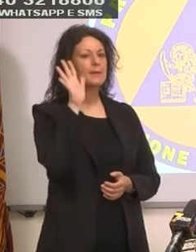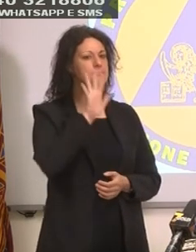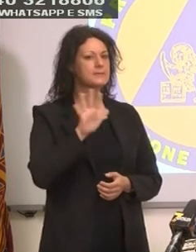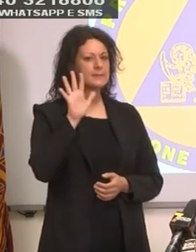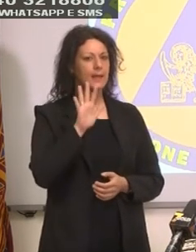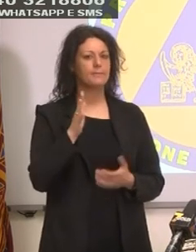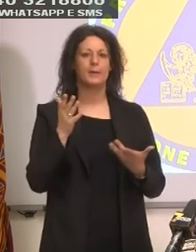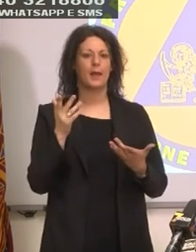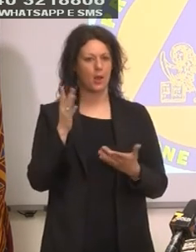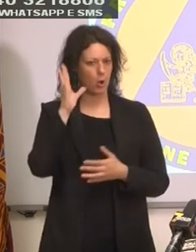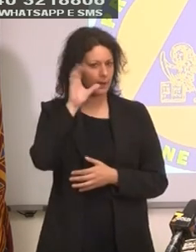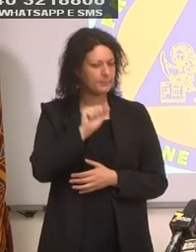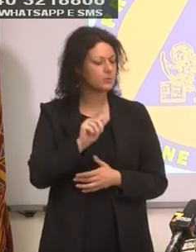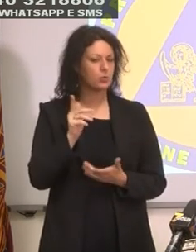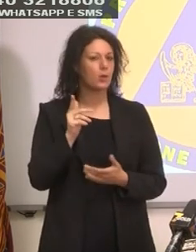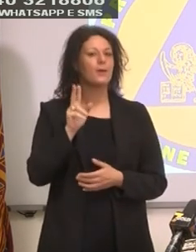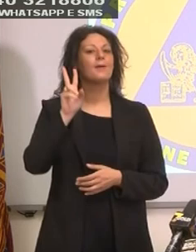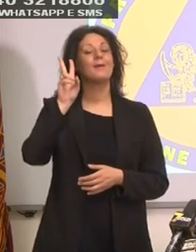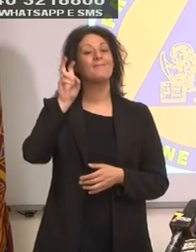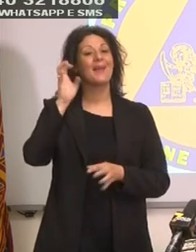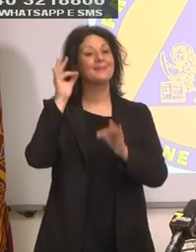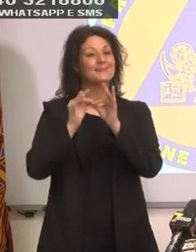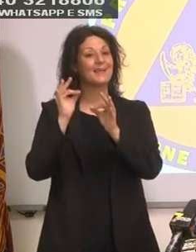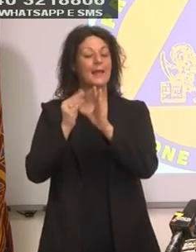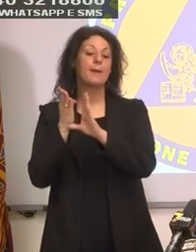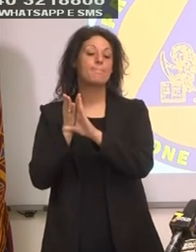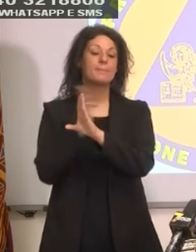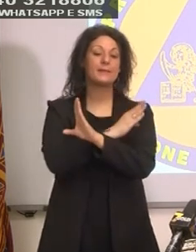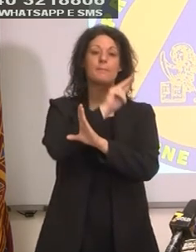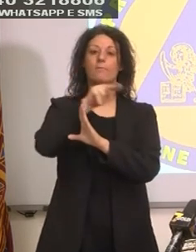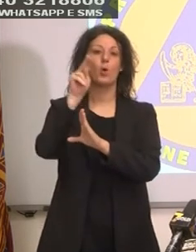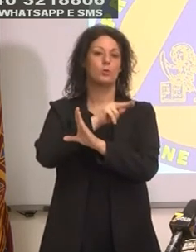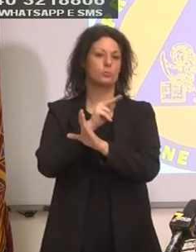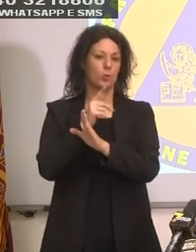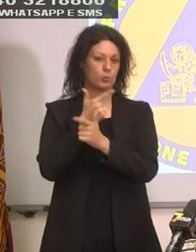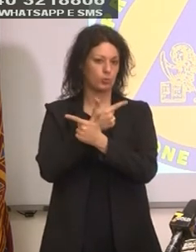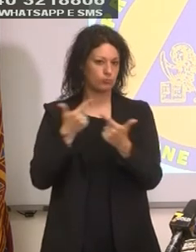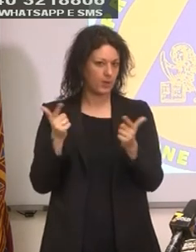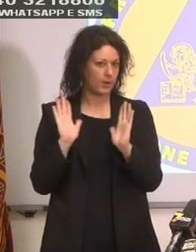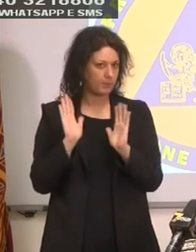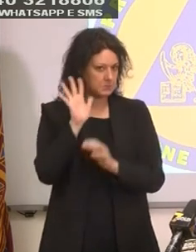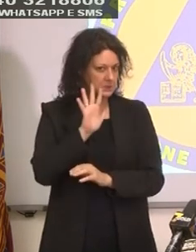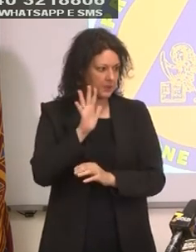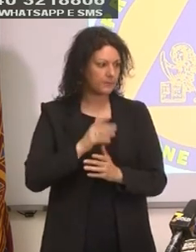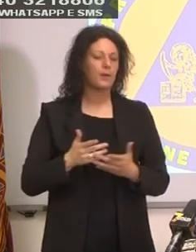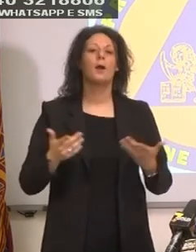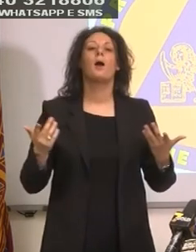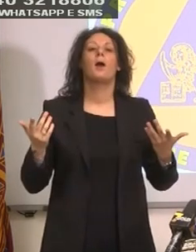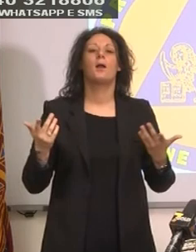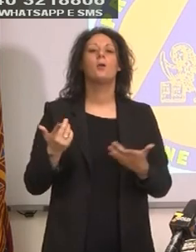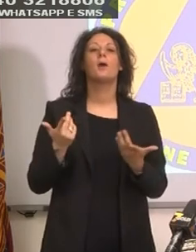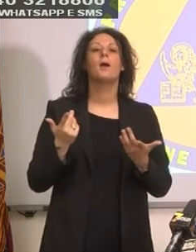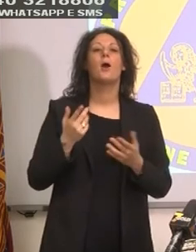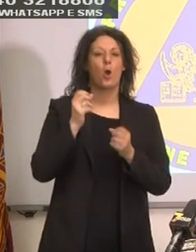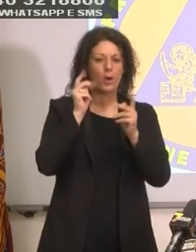voterà prima del 20, o è un'ipotesi anche questa? Ma che si voti al 20 o il 27 o non si voti mai, chi programma la